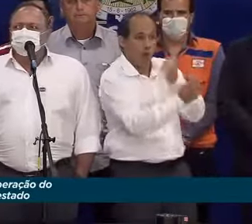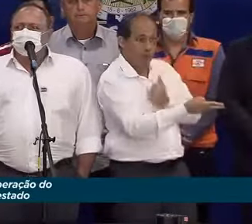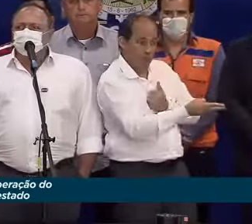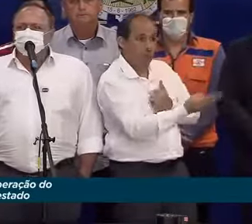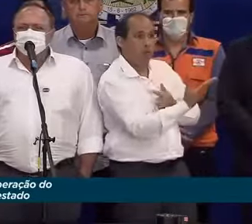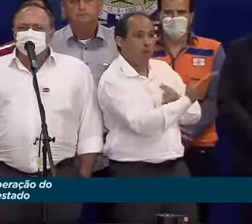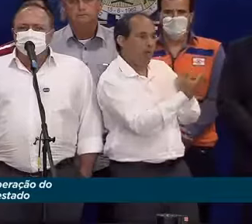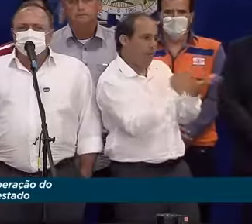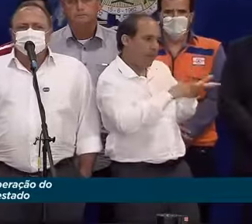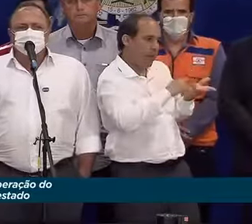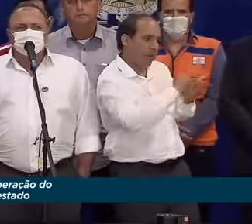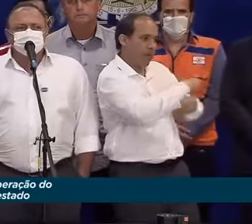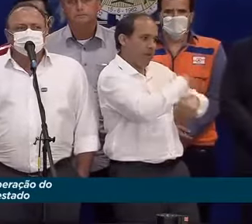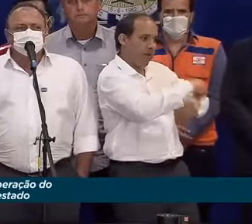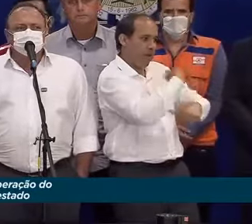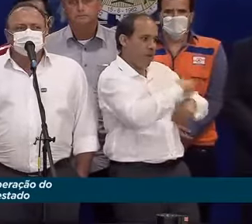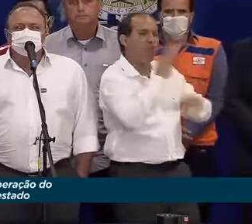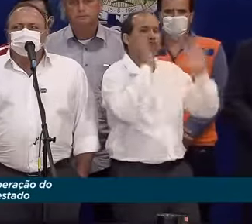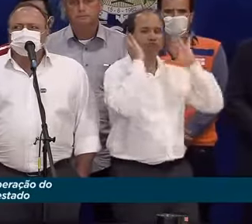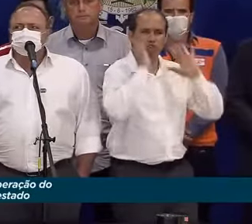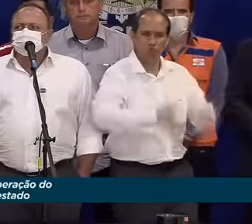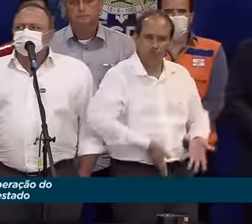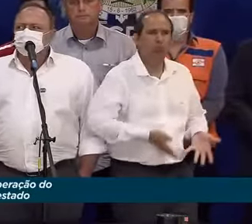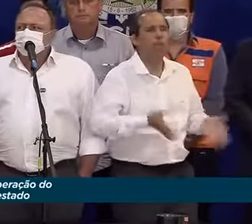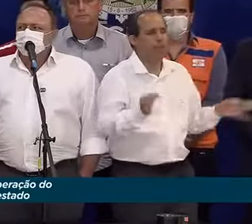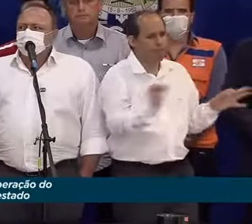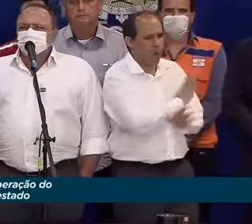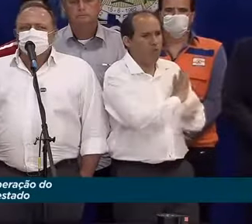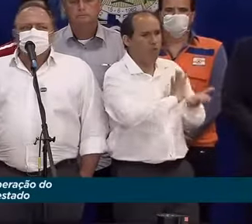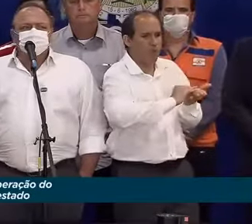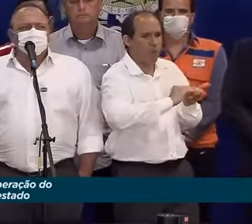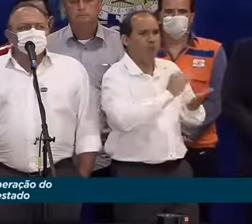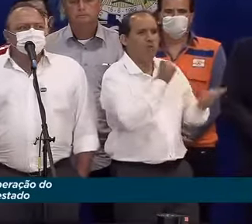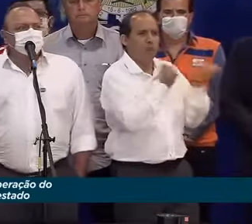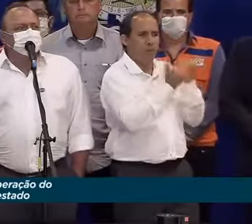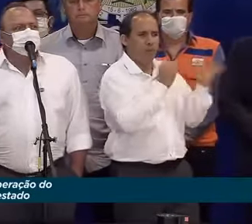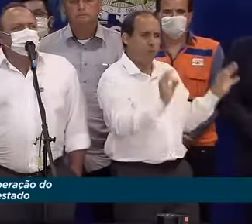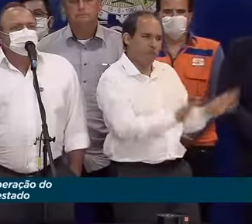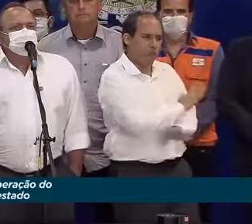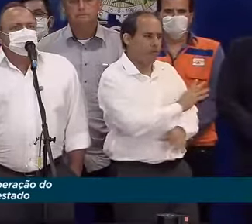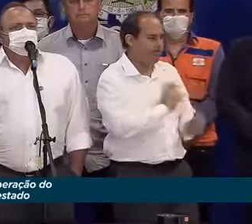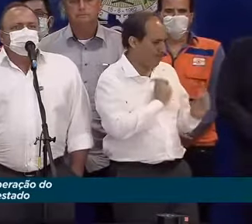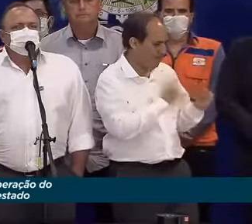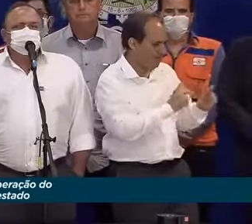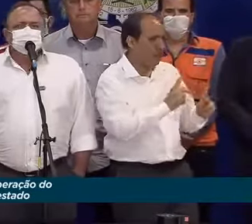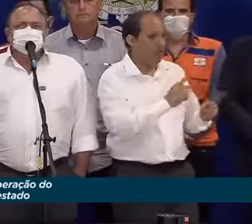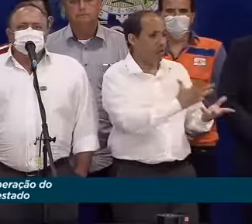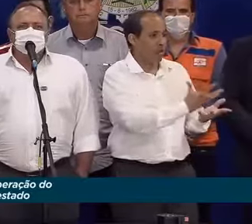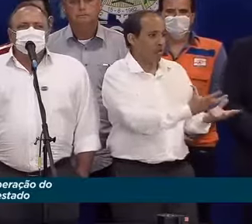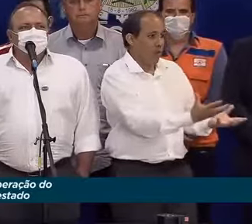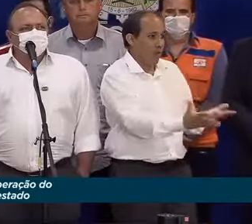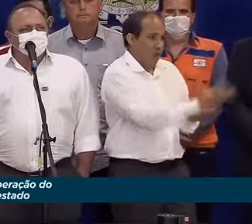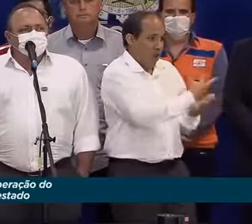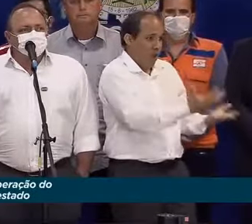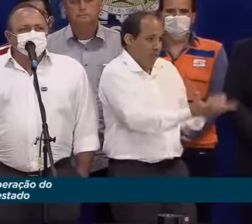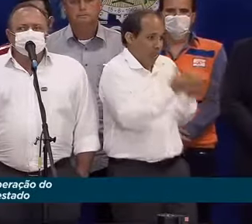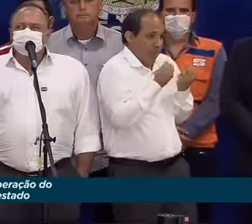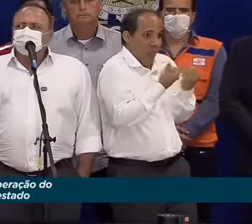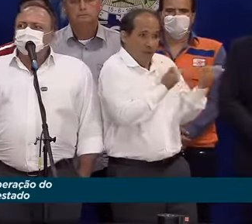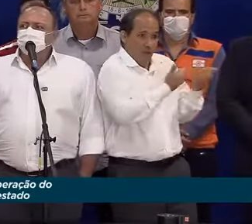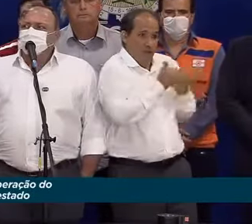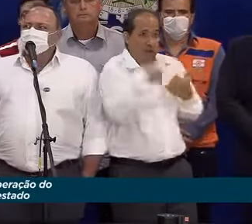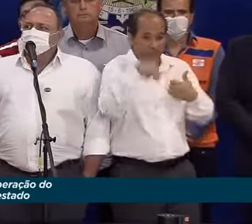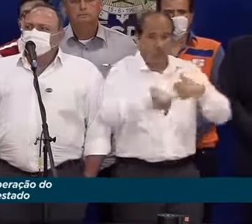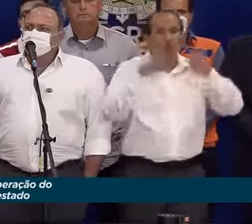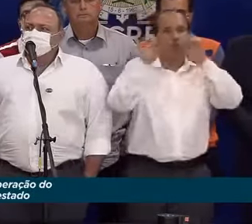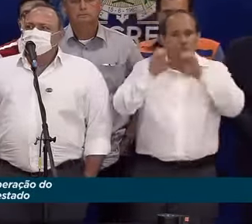situação no Acre hoje. Acabei de receber todos os detalhes. Adianto aos senhores que a estrutura está funcionando,